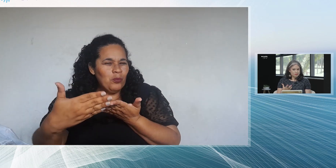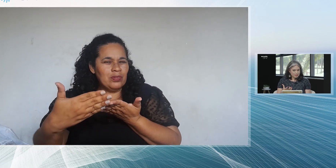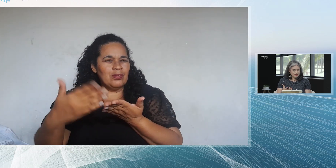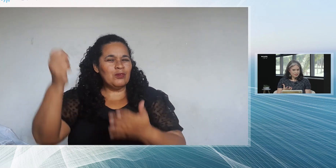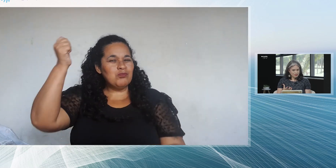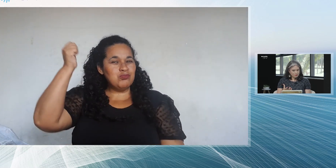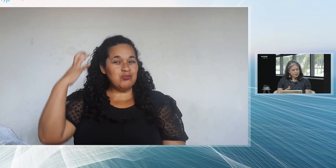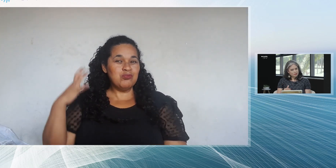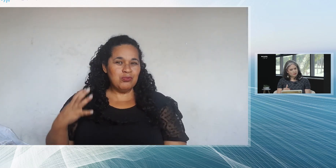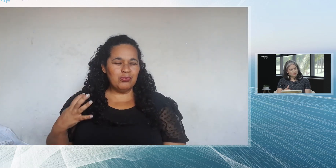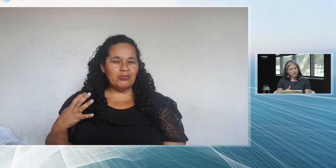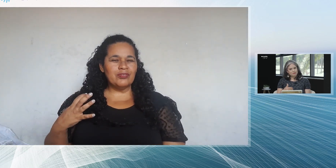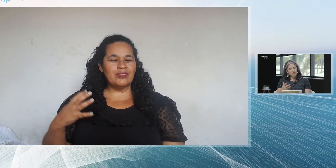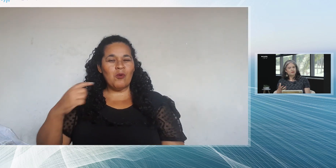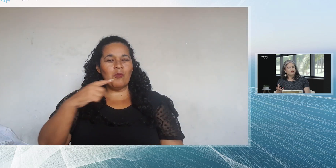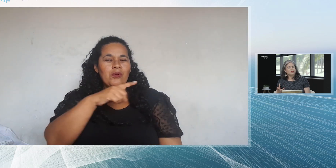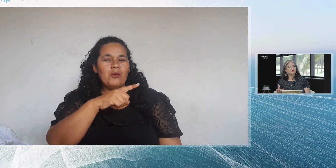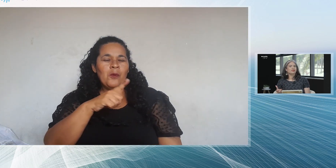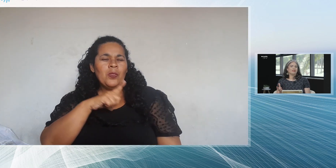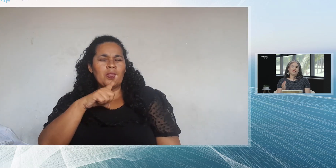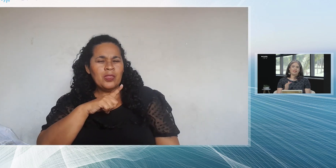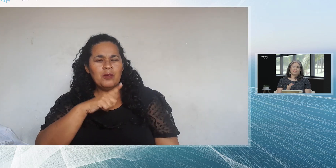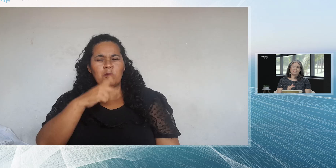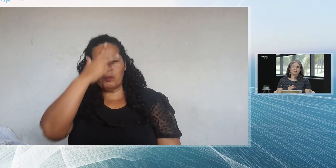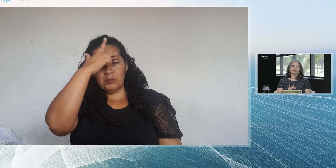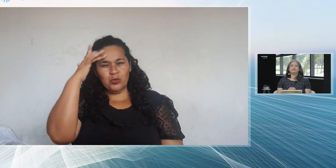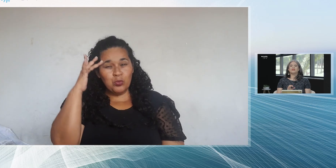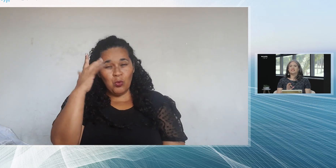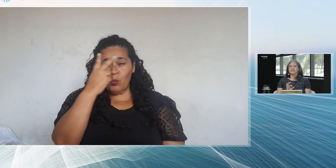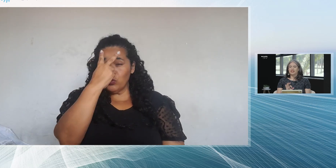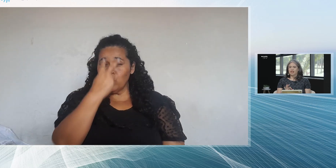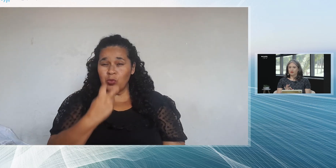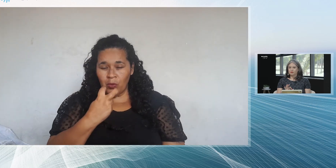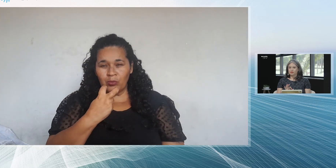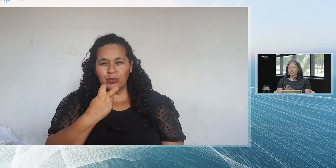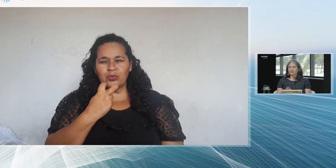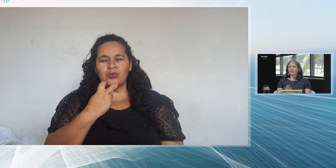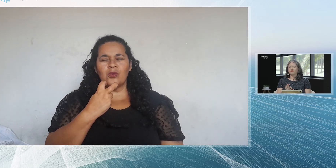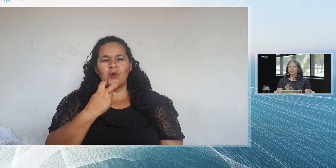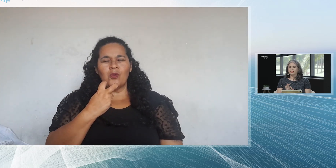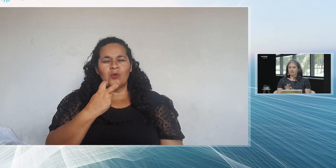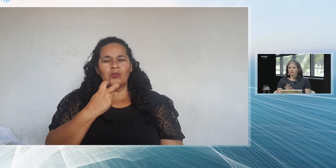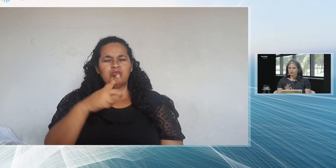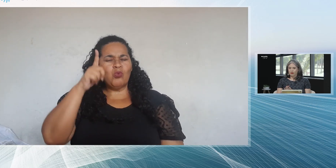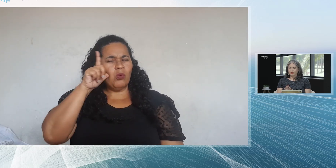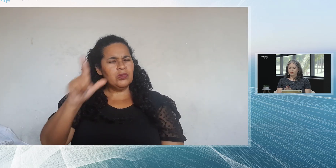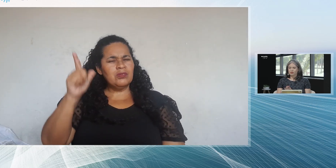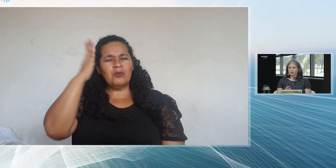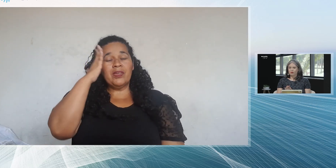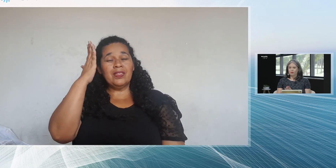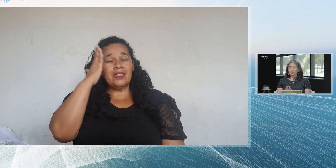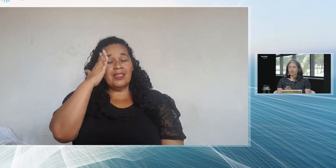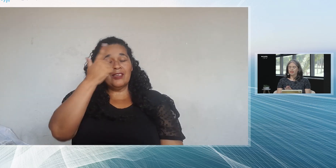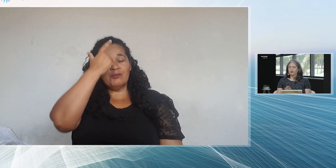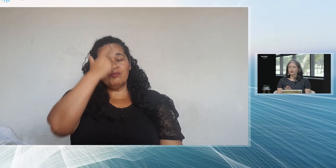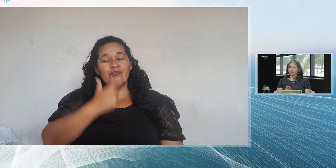minha audiodescrição para que os nossos amigos e irmãos que são cegos, que têm deficiência visual, eles